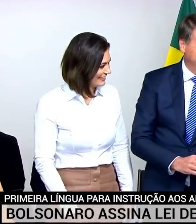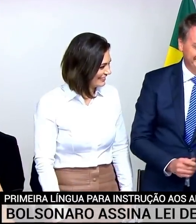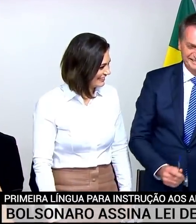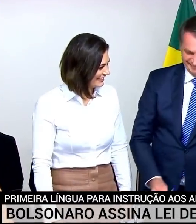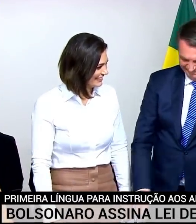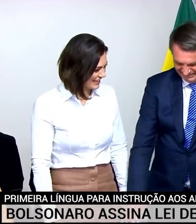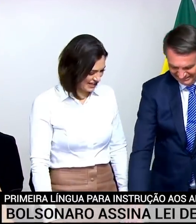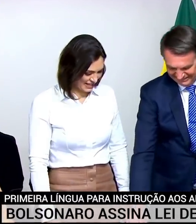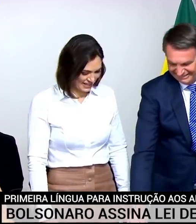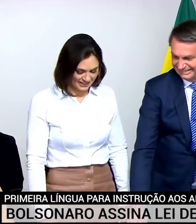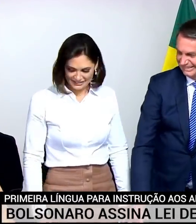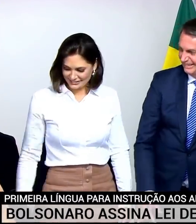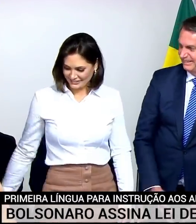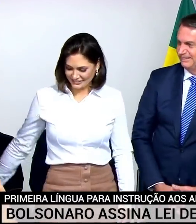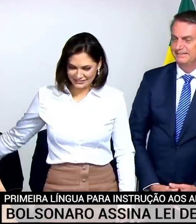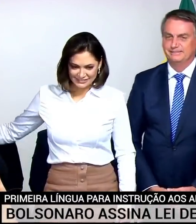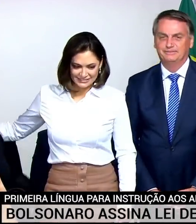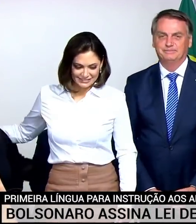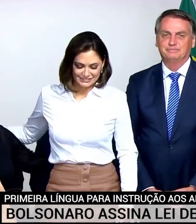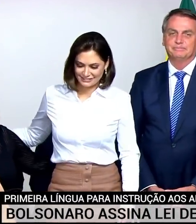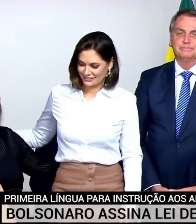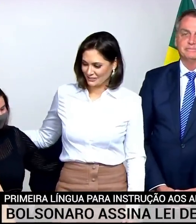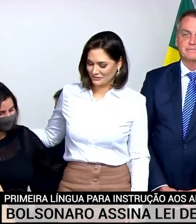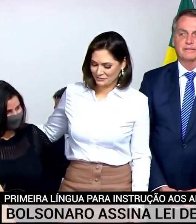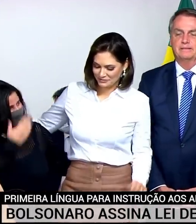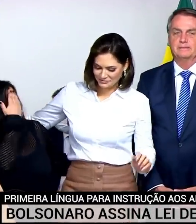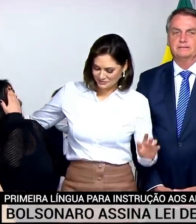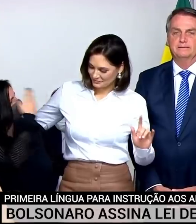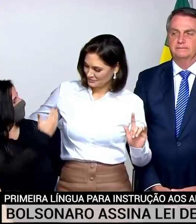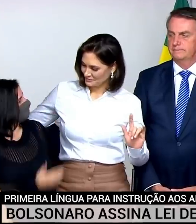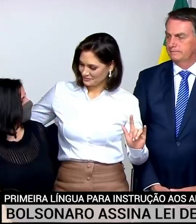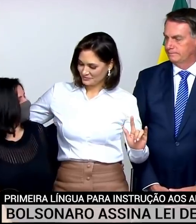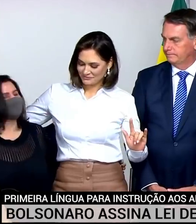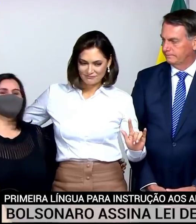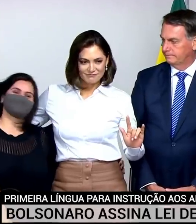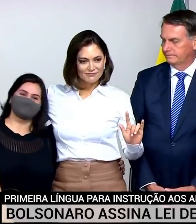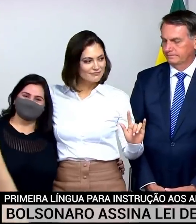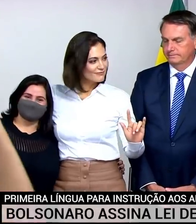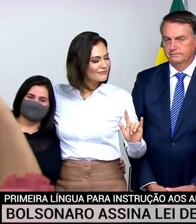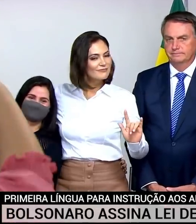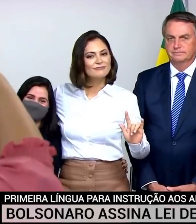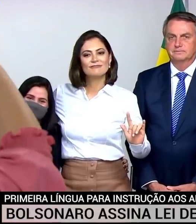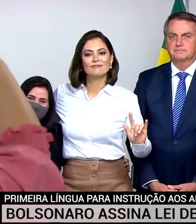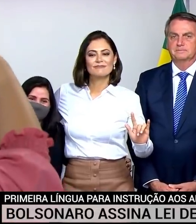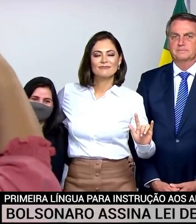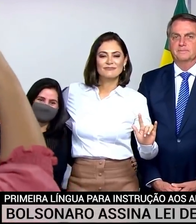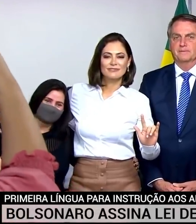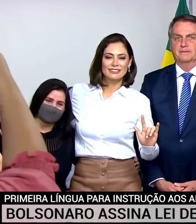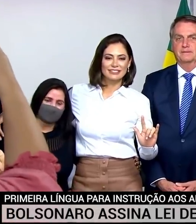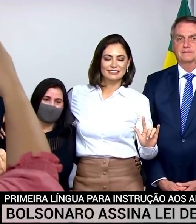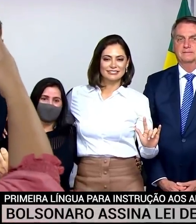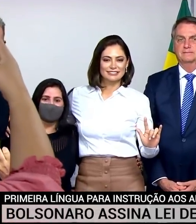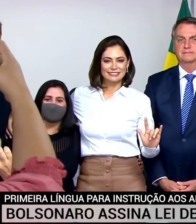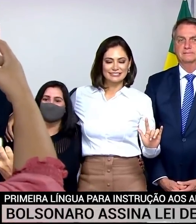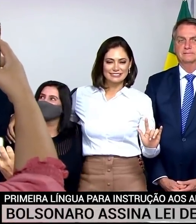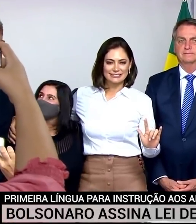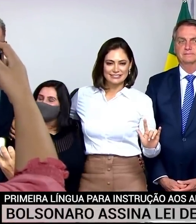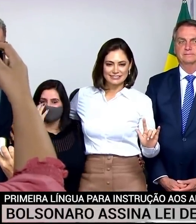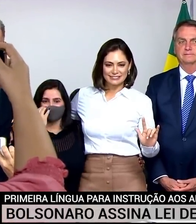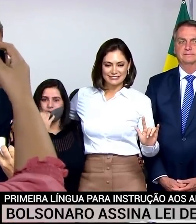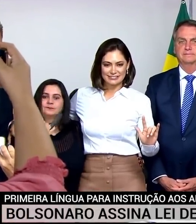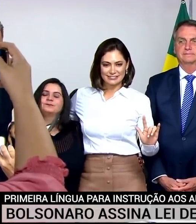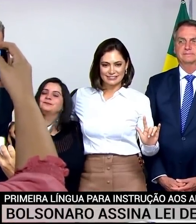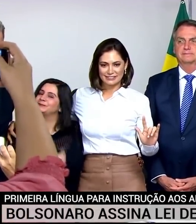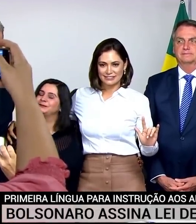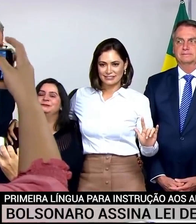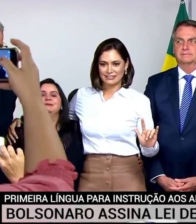para instrução, ensino, comunicação e interação no ambiente escolar de alunos com